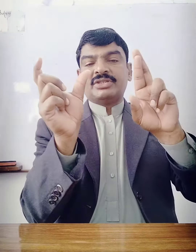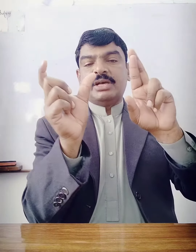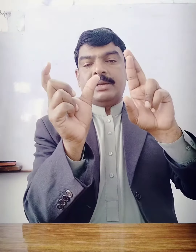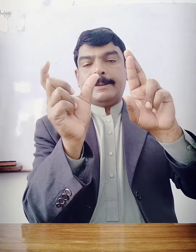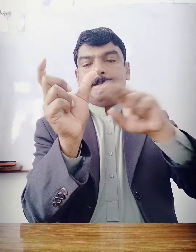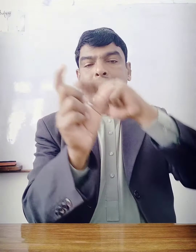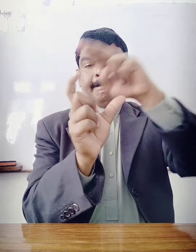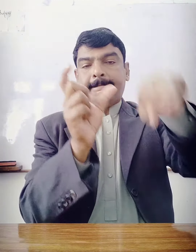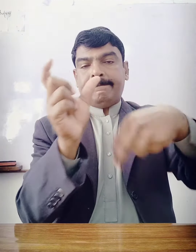रमज़ान,